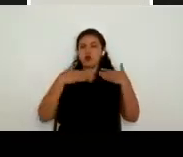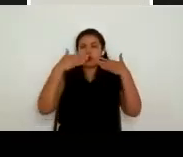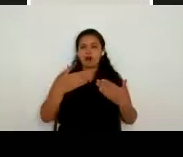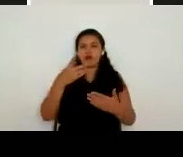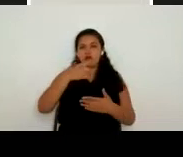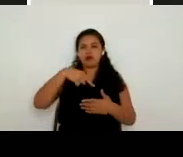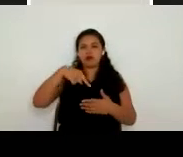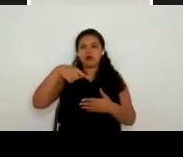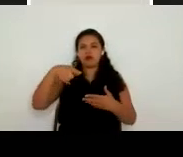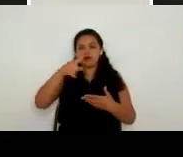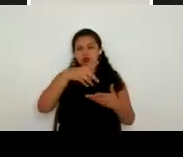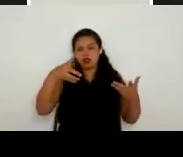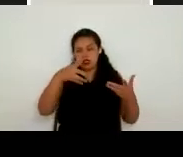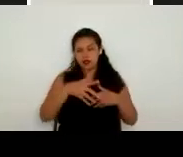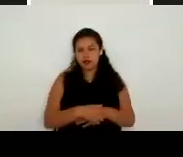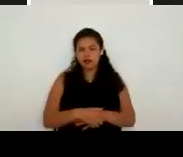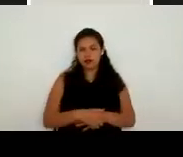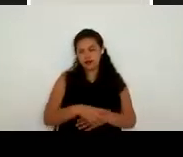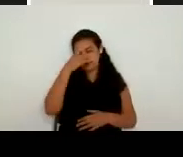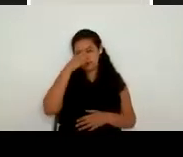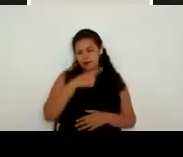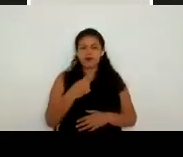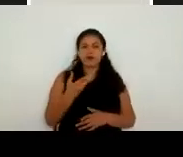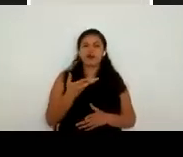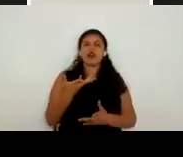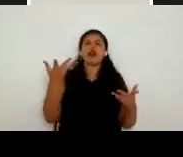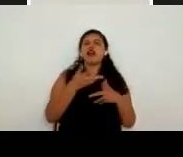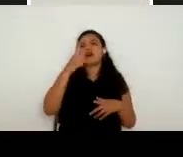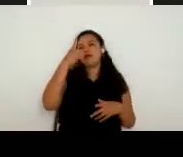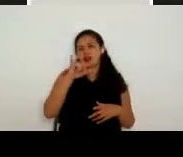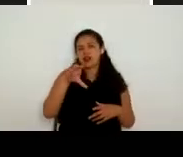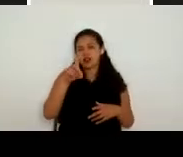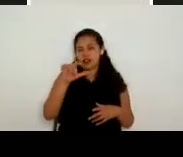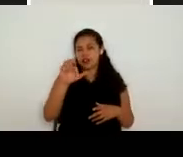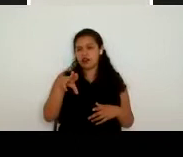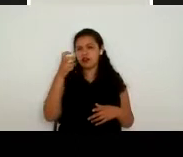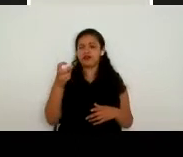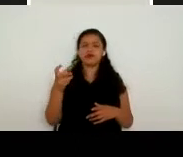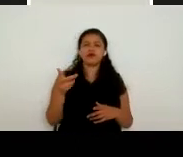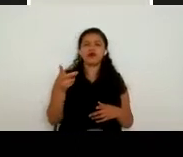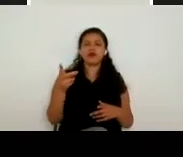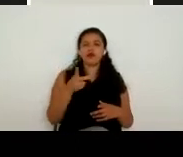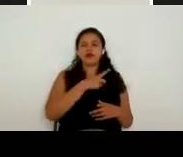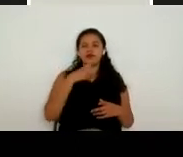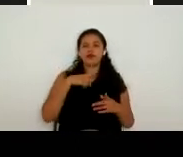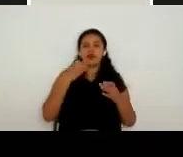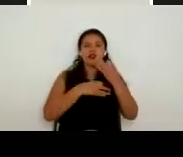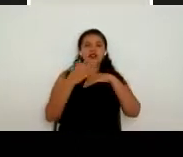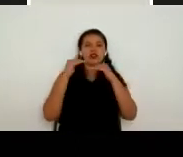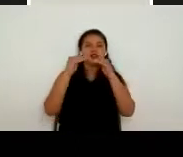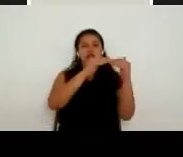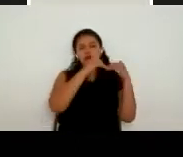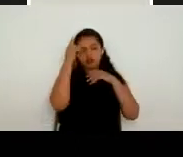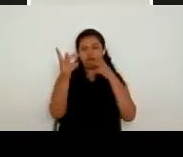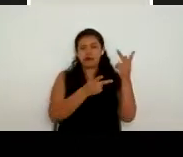haciendo la operación de este indicador deberá ser unificado en la forma de indagarlo porque